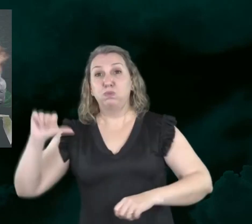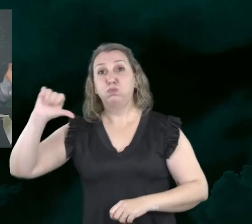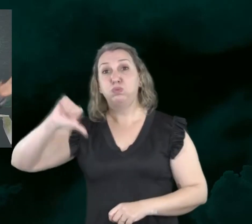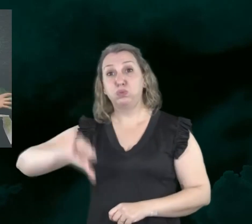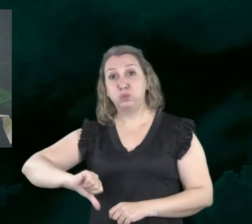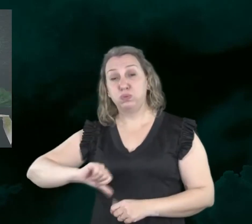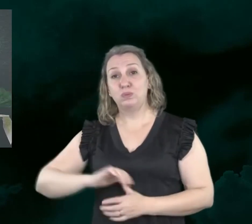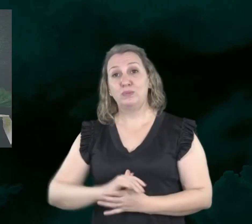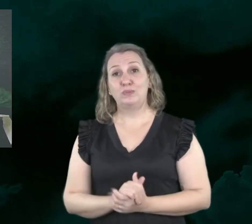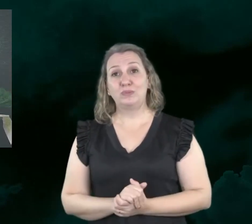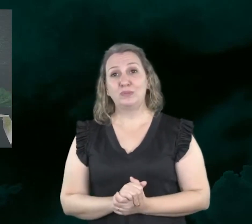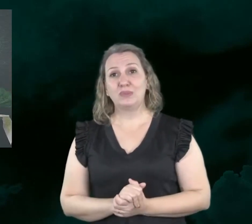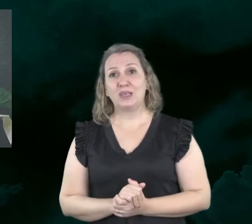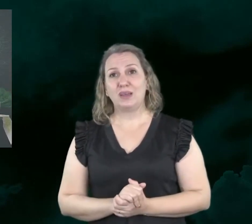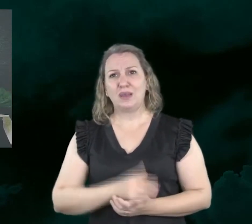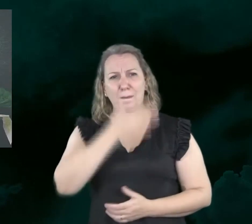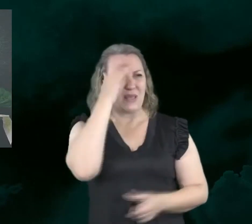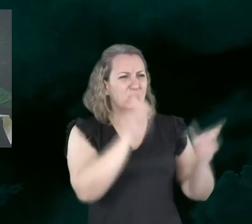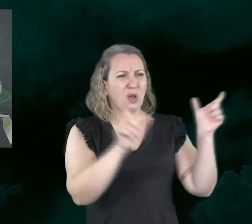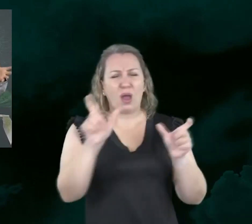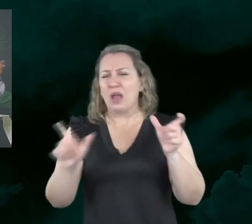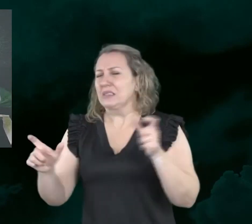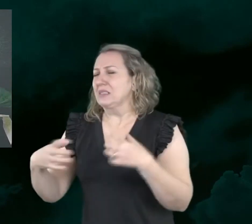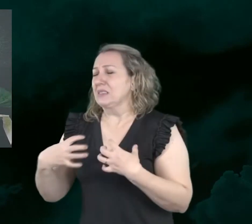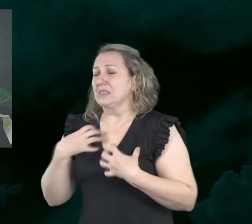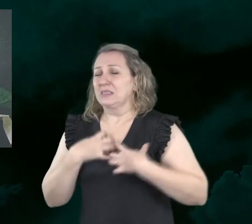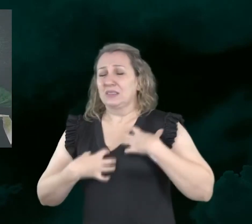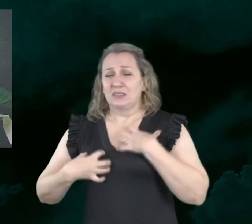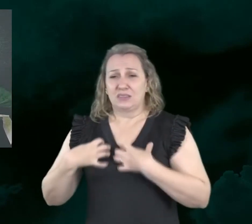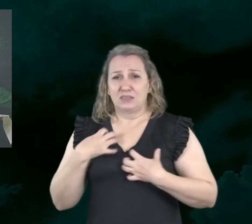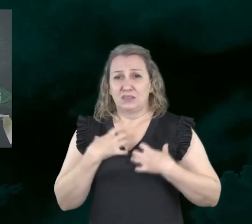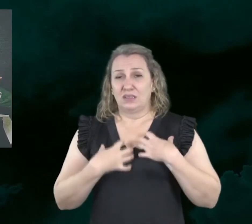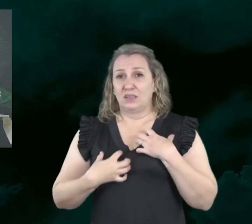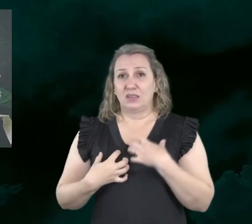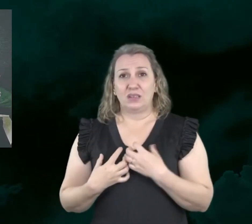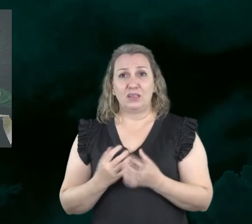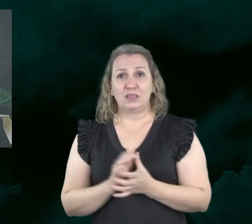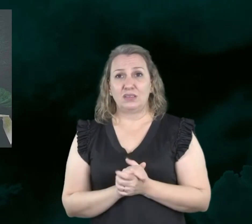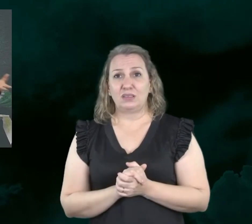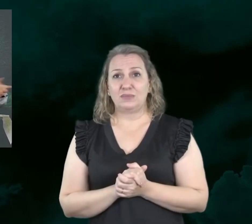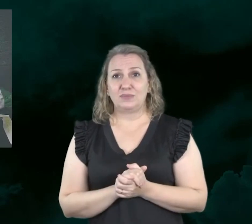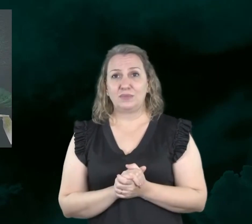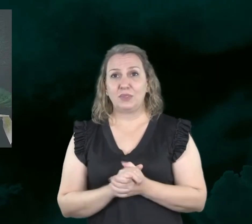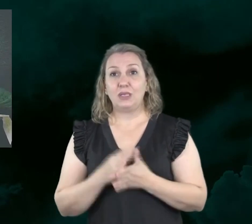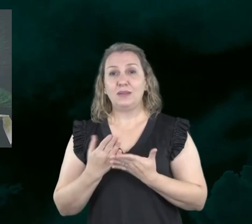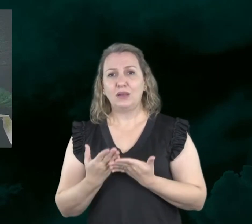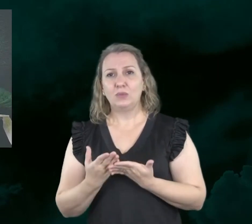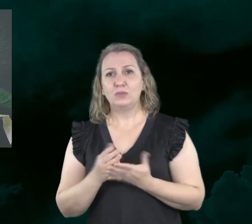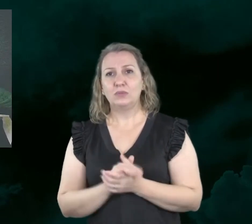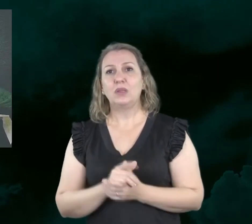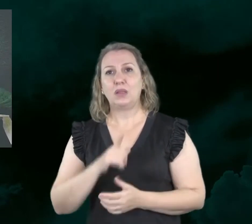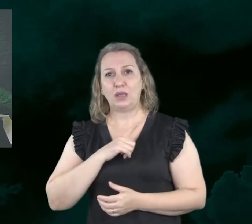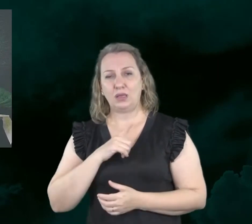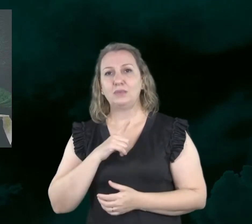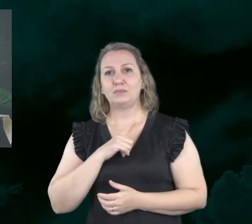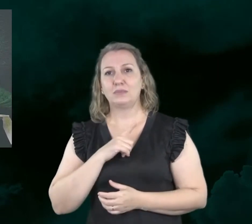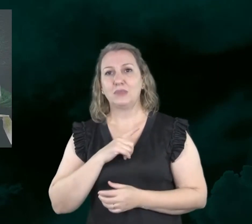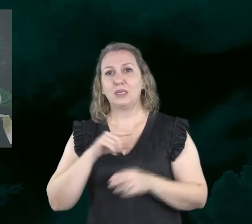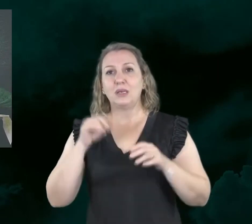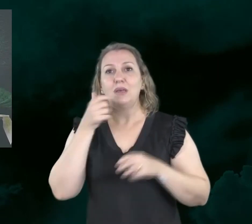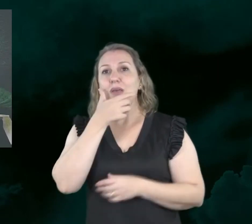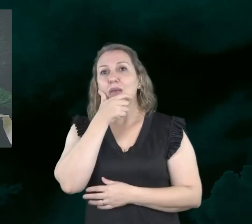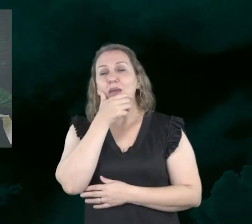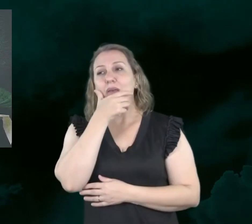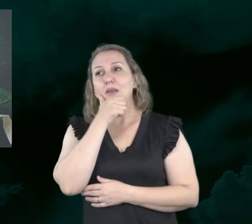estão desesperadas. E nossos comportores estão nas ruas, oferecendo Deus para as pessoas, oferecendo oração